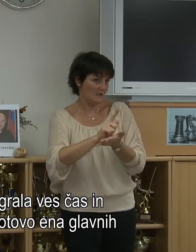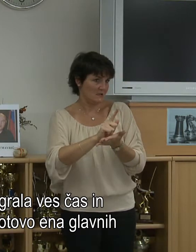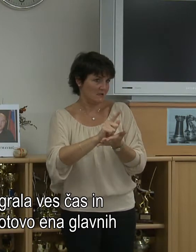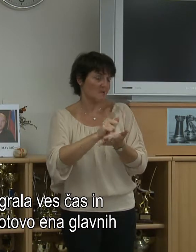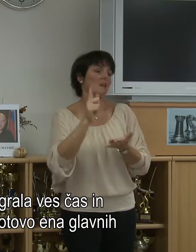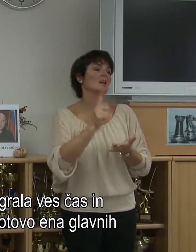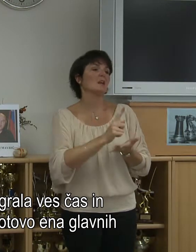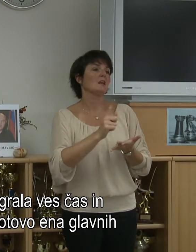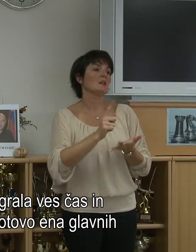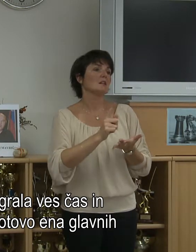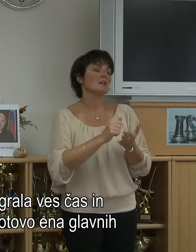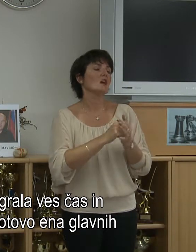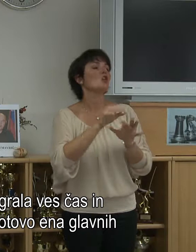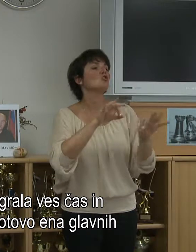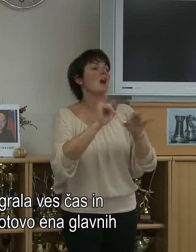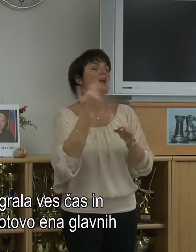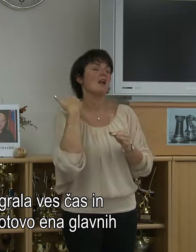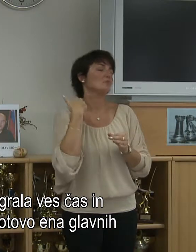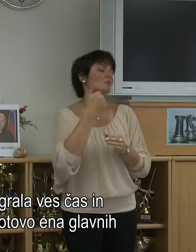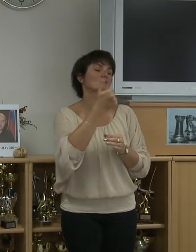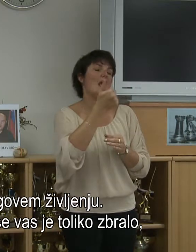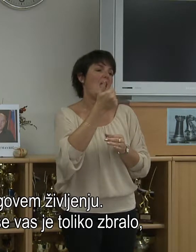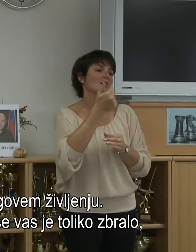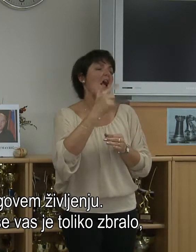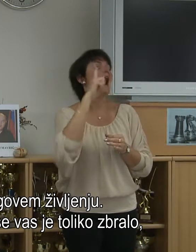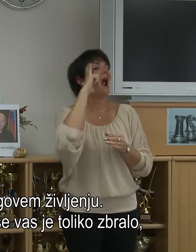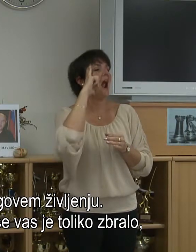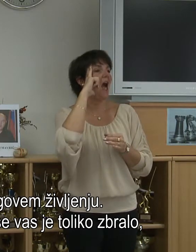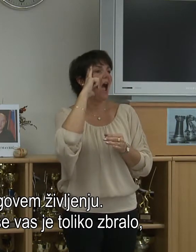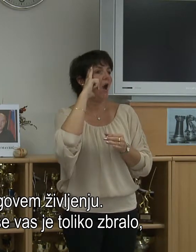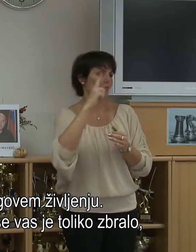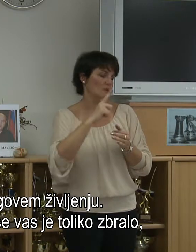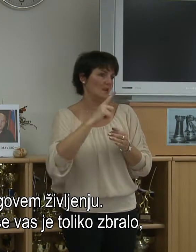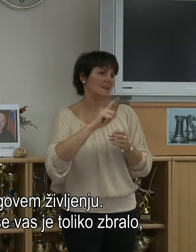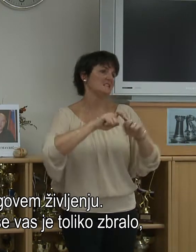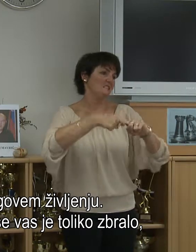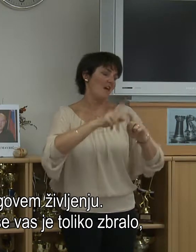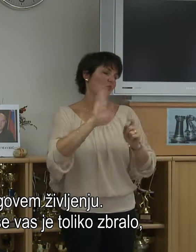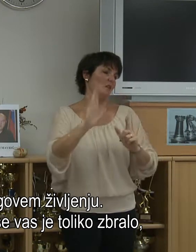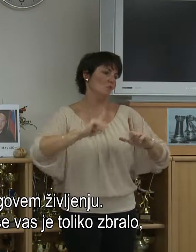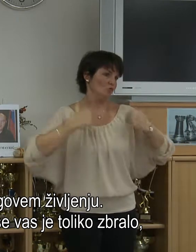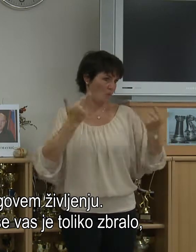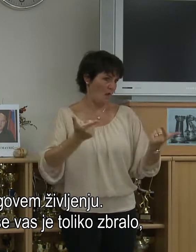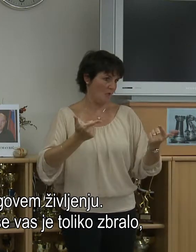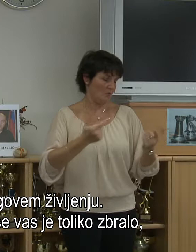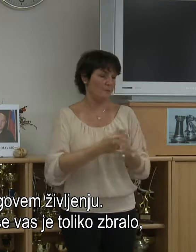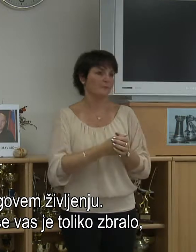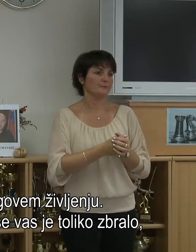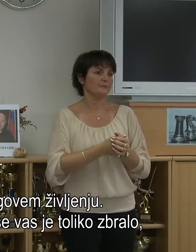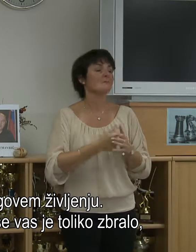in šah je bil sigurno ena glavnih stvari v njegovem življenju. Mene veseli, da